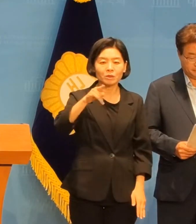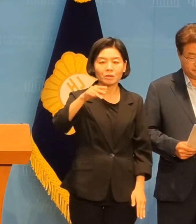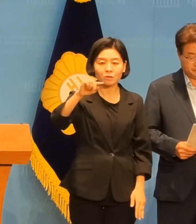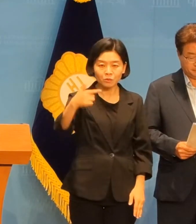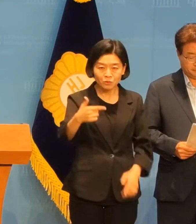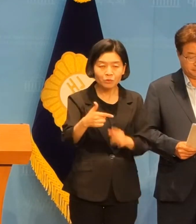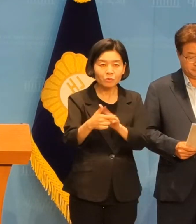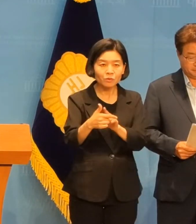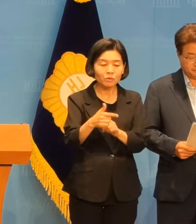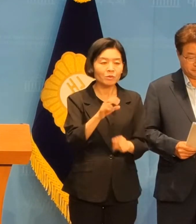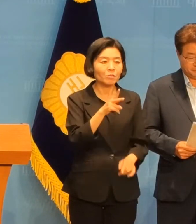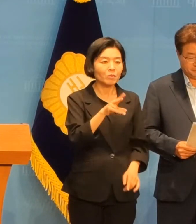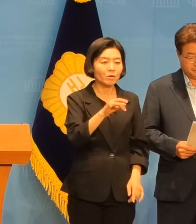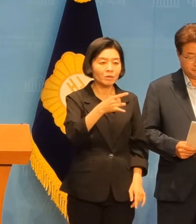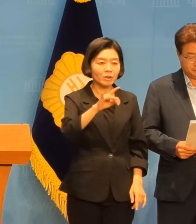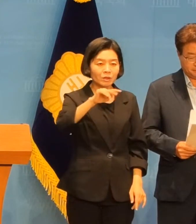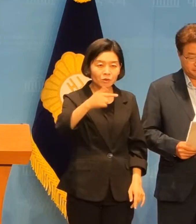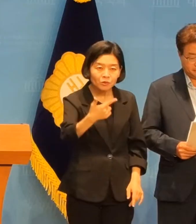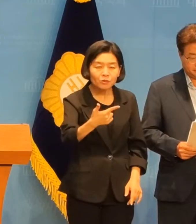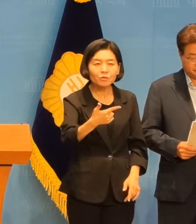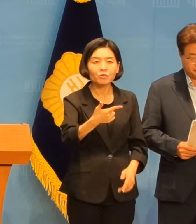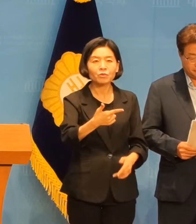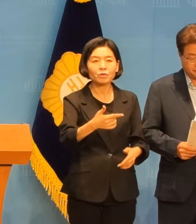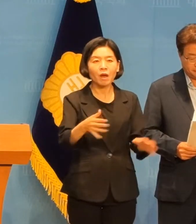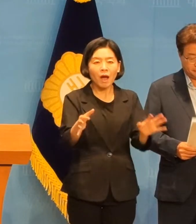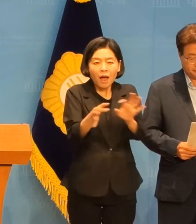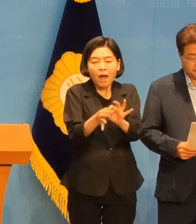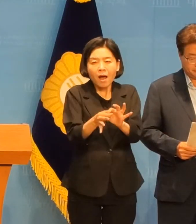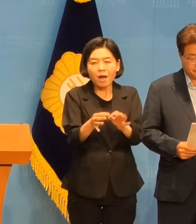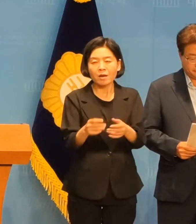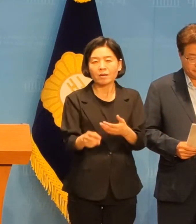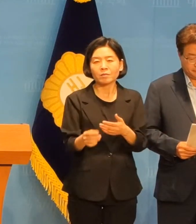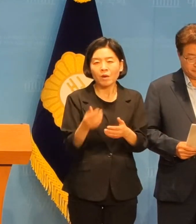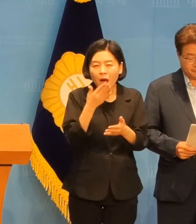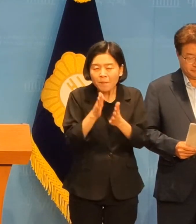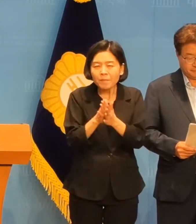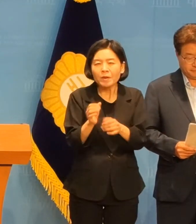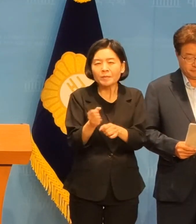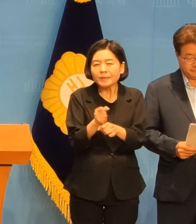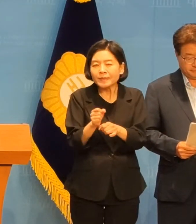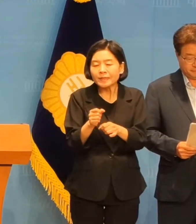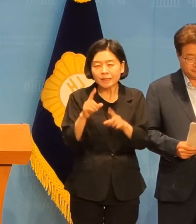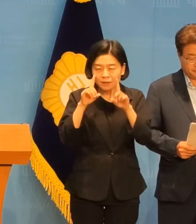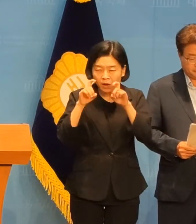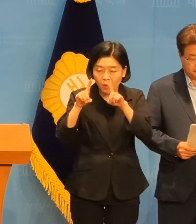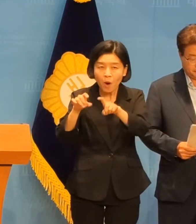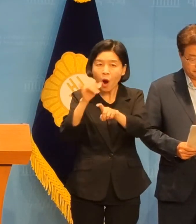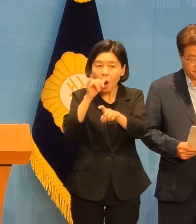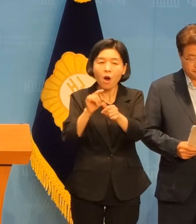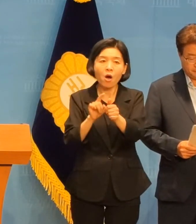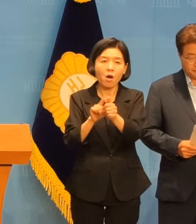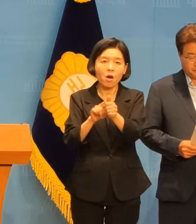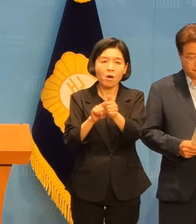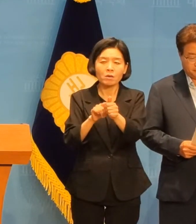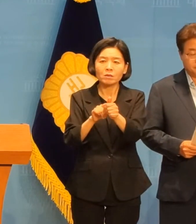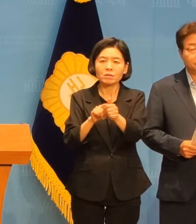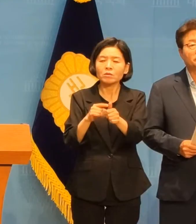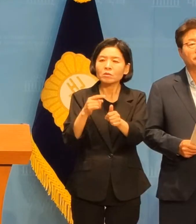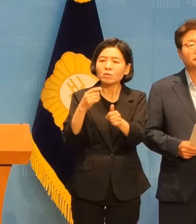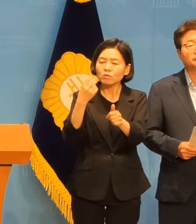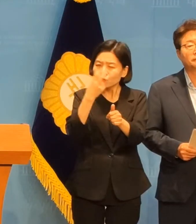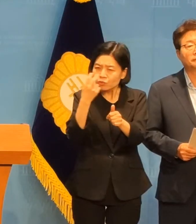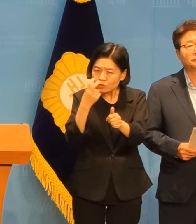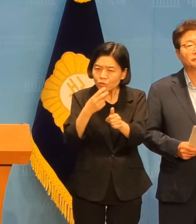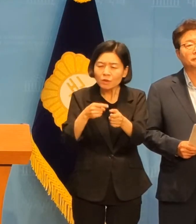명태균 게이트와 관련된 여러 불법 혐의가 있음에도 불구하고 현재 특별한 수사가